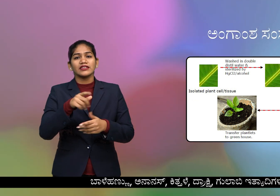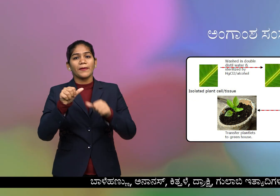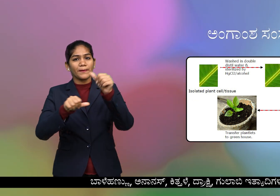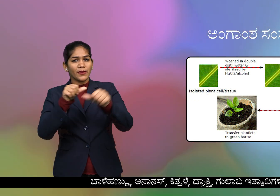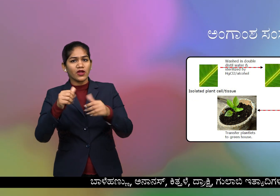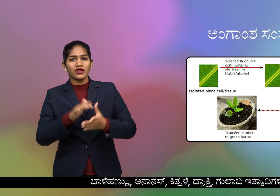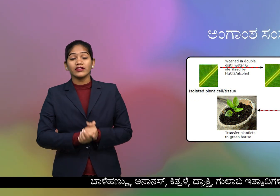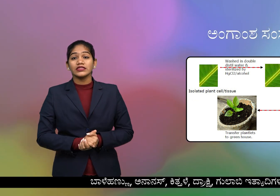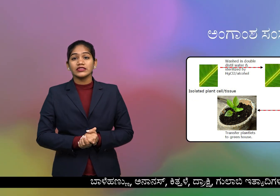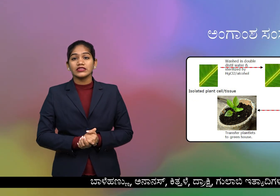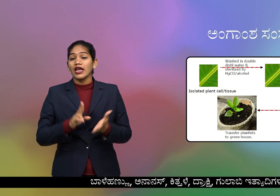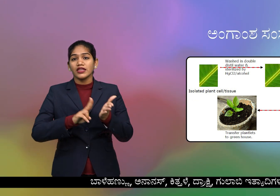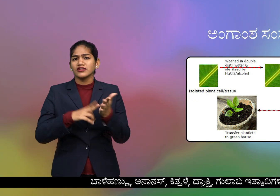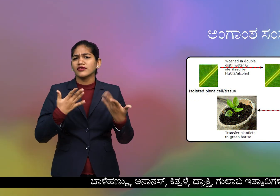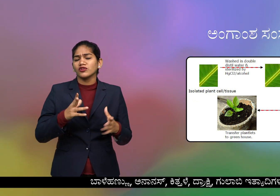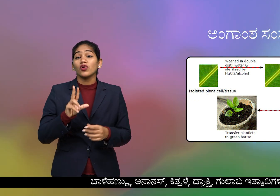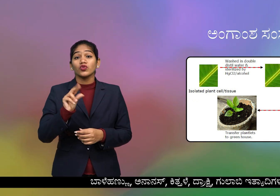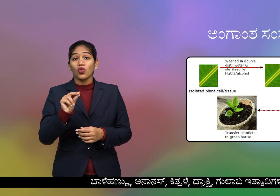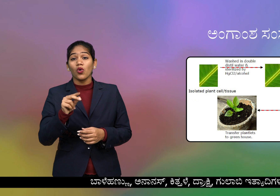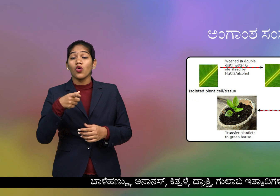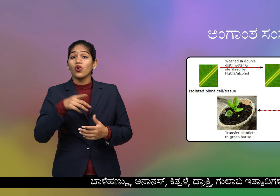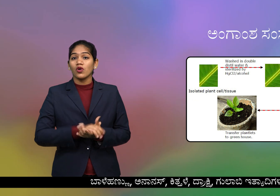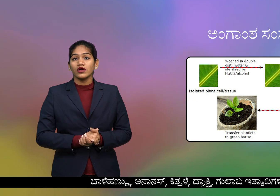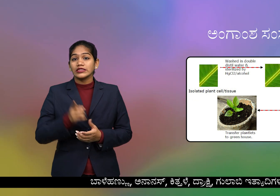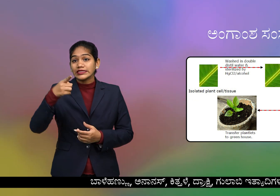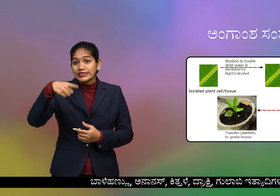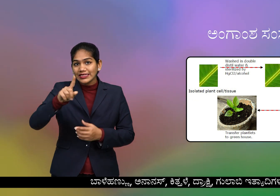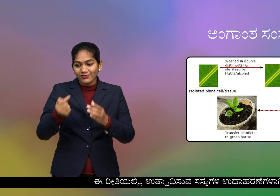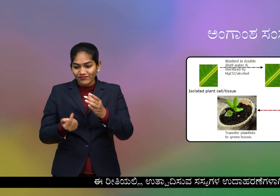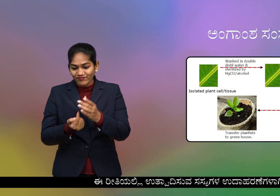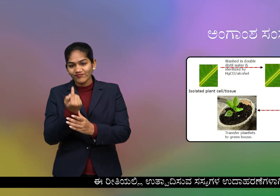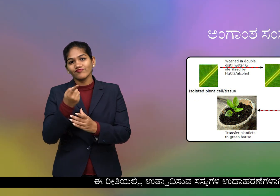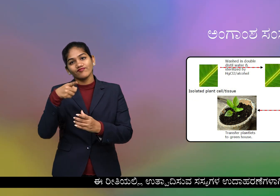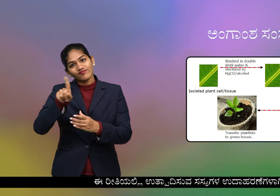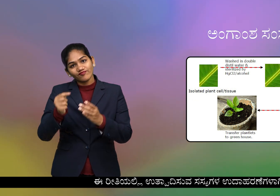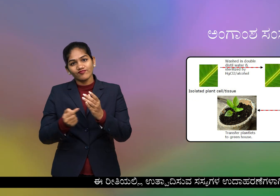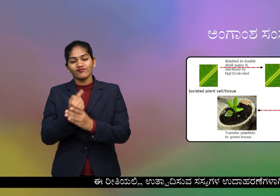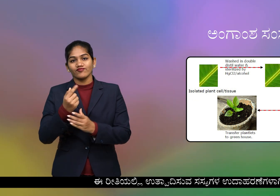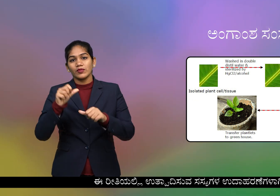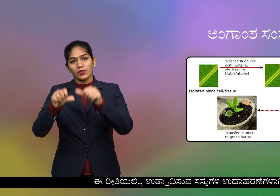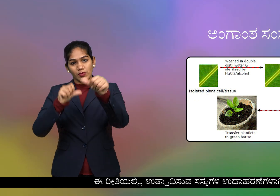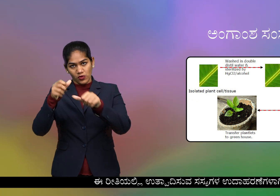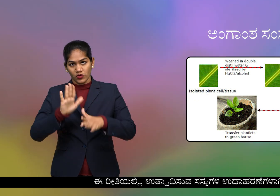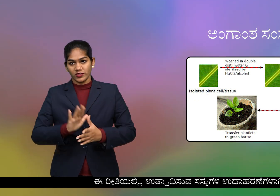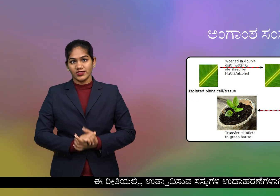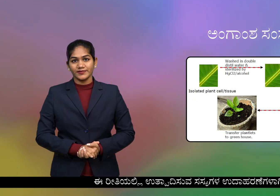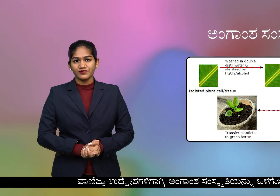ಬಾಳೆಹಣ್ಣು, ಅನಾನಸ್, ಕಿತ್ತಳೆ, ದ್ರಾಕ್ಷಿ, ಗುಲಾಬಿ ಇತ್ಯಾದಿಗಳನ್ನ ಈ ರೀತಿಯಲ್ಲಿ ಉತ್ಪಾದಿಸುವ ಸಸ್ಯಗಳ ಉದಾಹರಣೆಗಳಾಗಿವೆ.